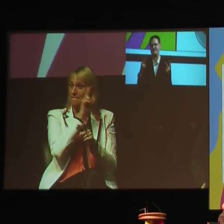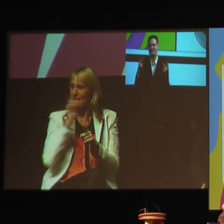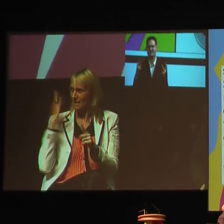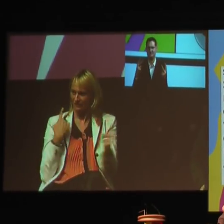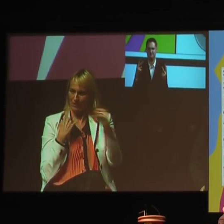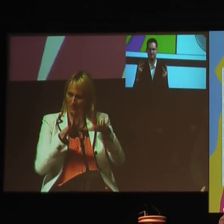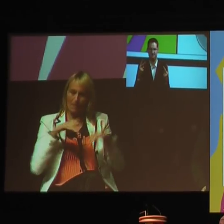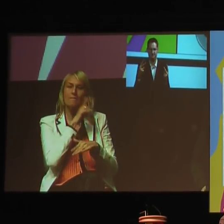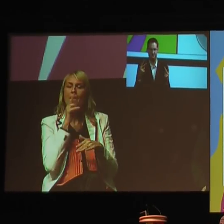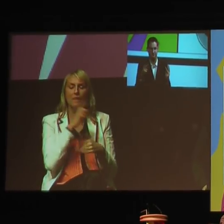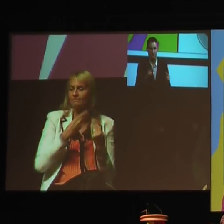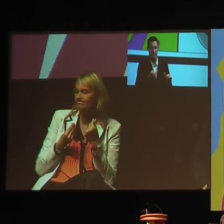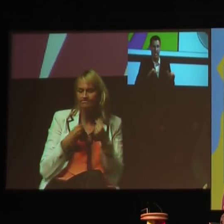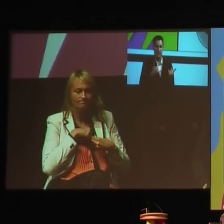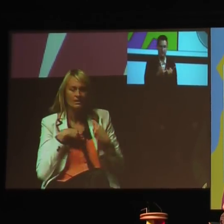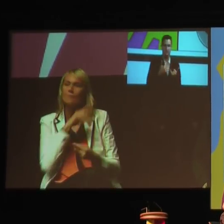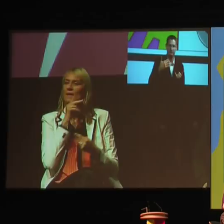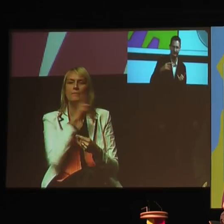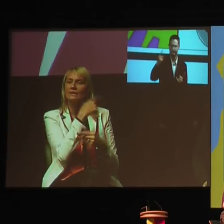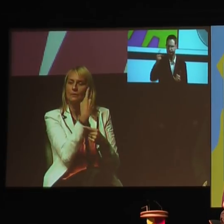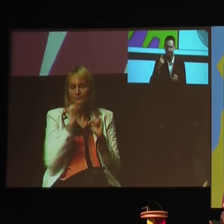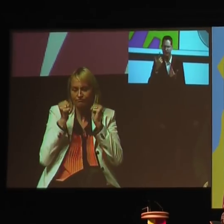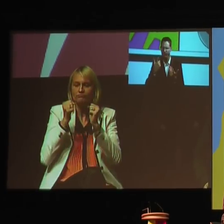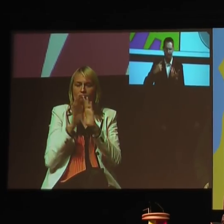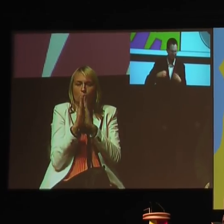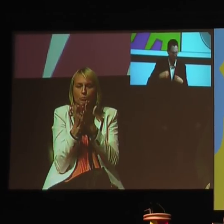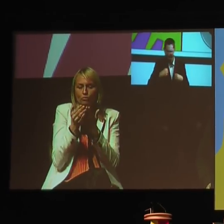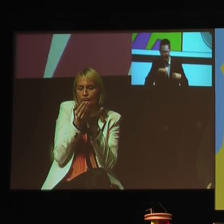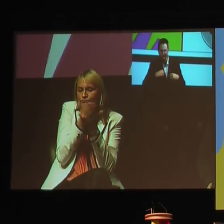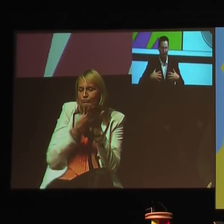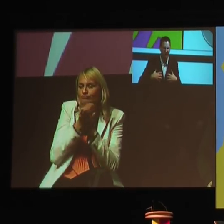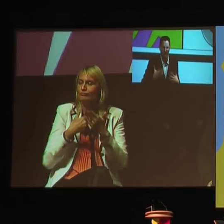es ist, einfach zu akzeptieren und anzunehmen. Und ich glaube, dass das der zentrale Punkt ist.